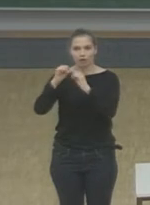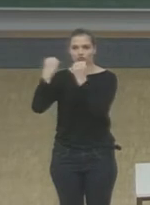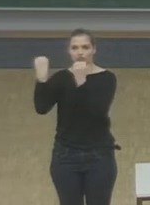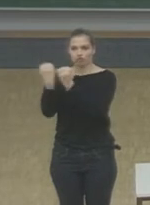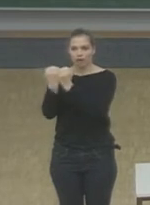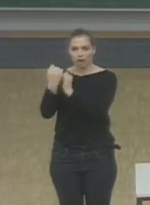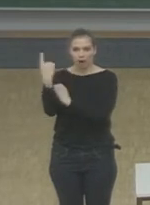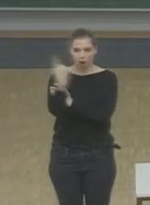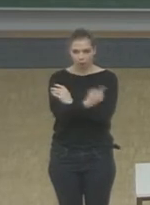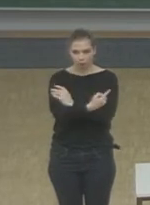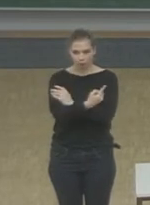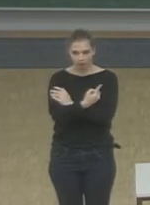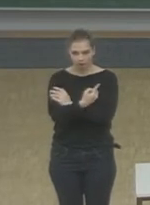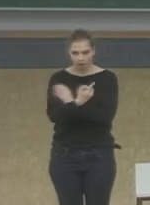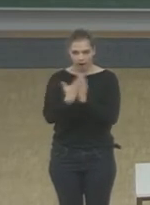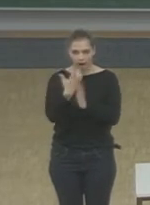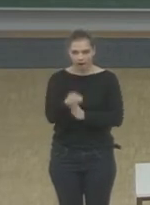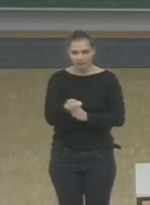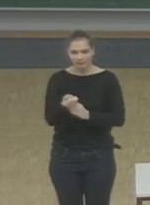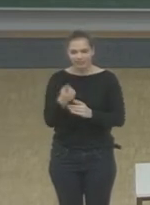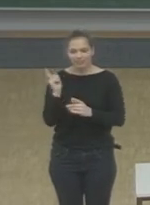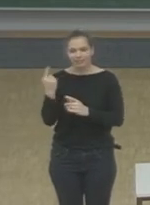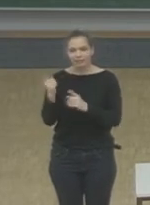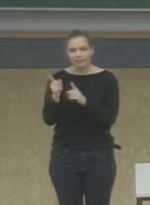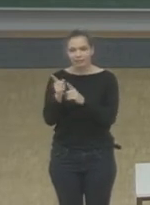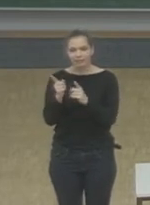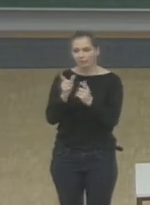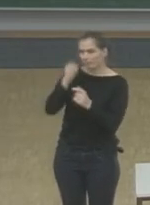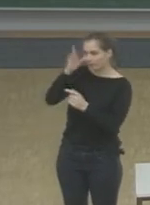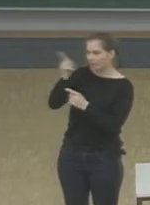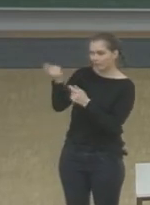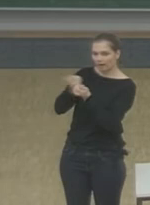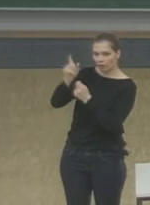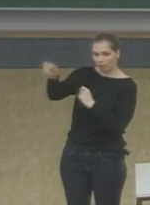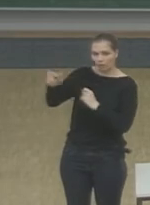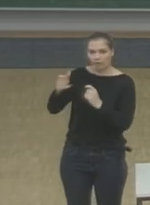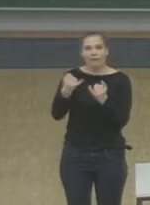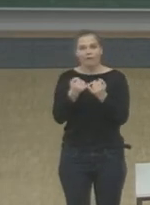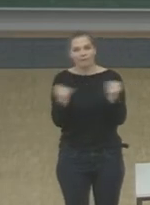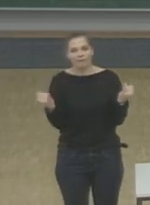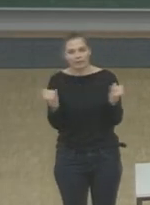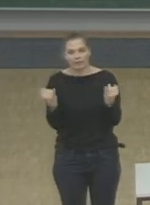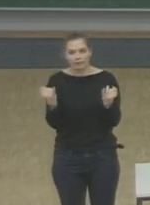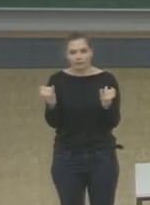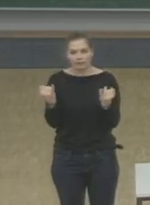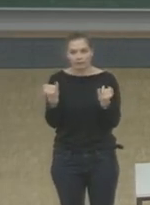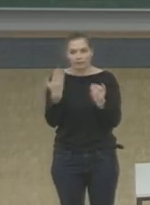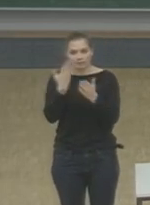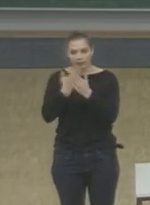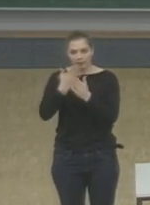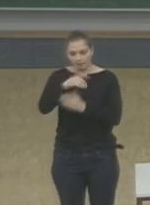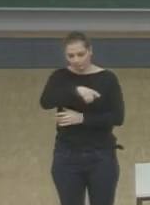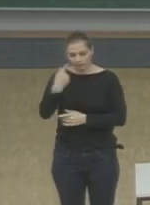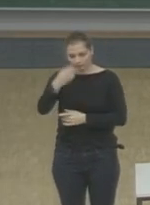Eingriffen daher auch in dem Sinn als regulativ gegenüber, dass es diese gegenüber den Eigenrechten der zu bildenden